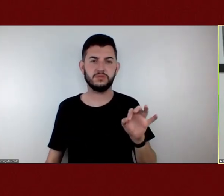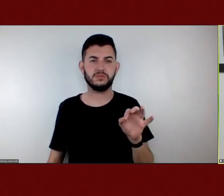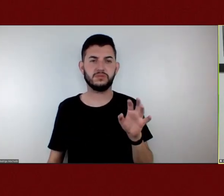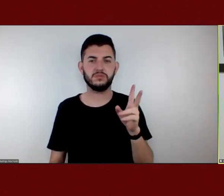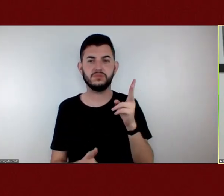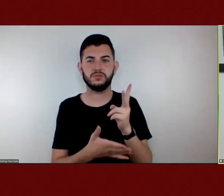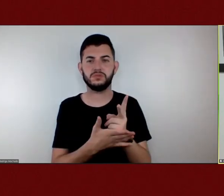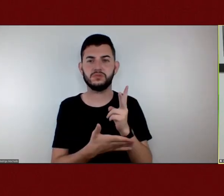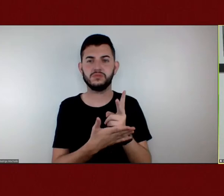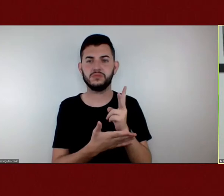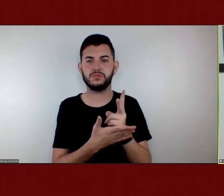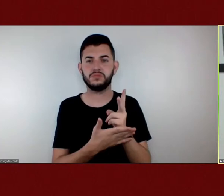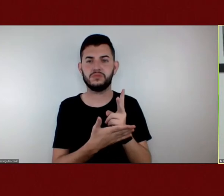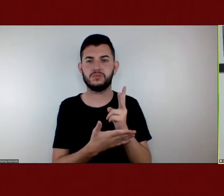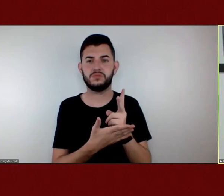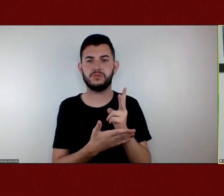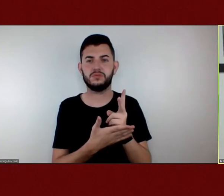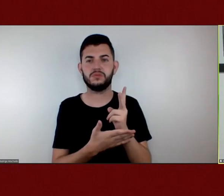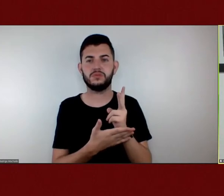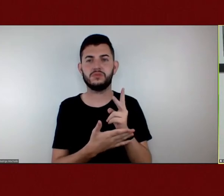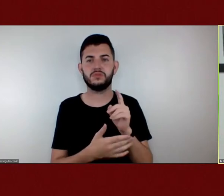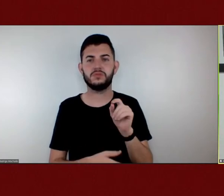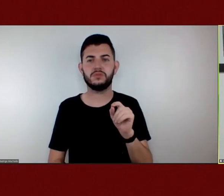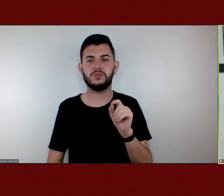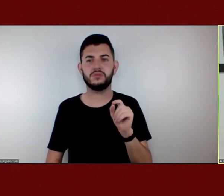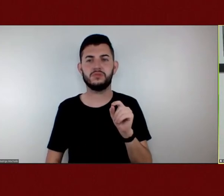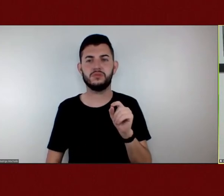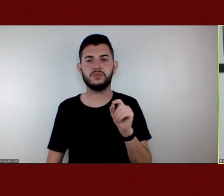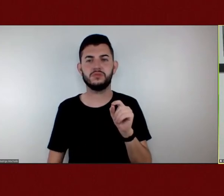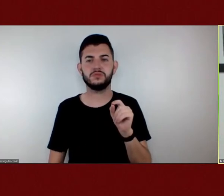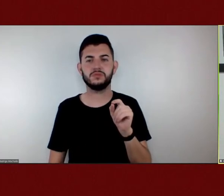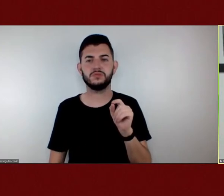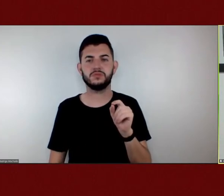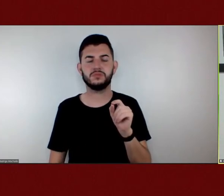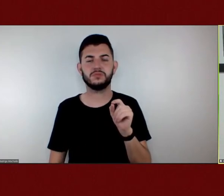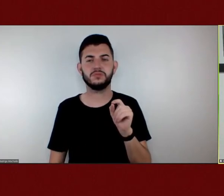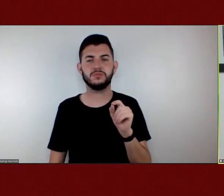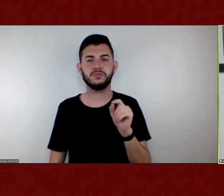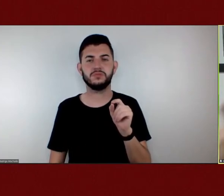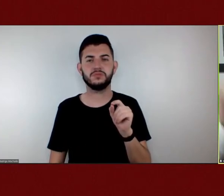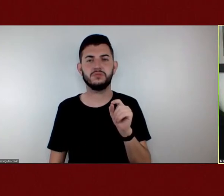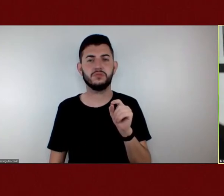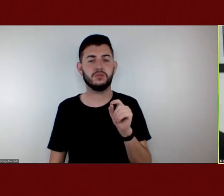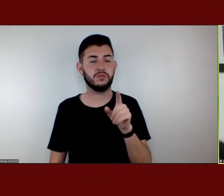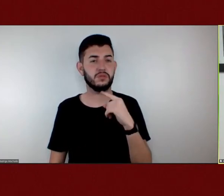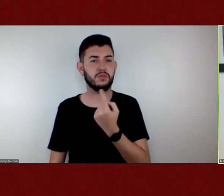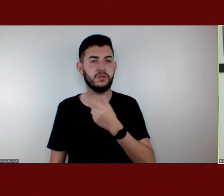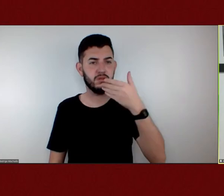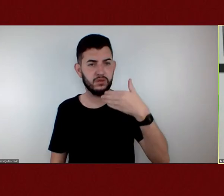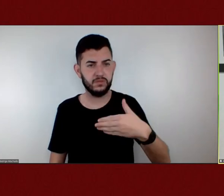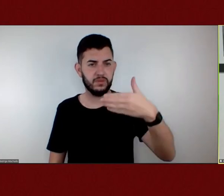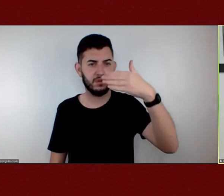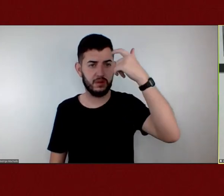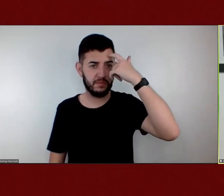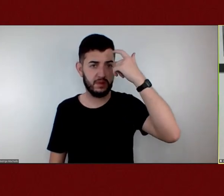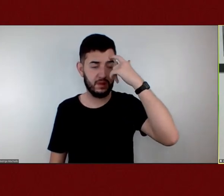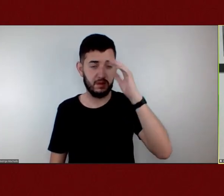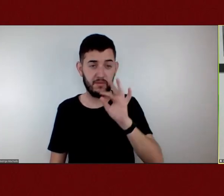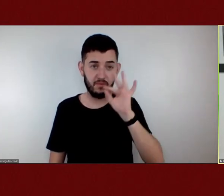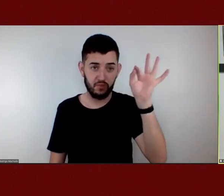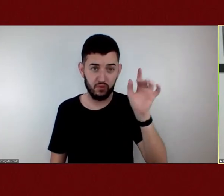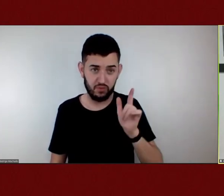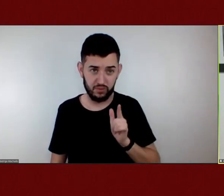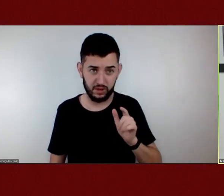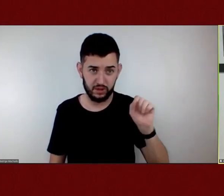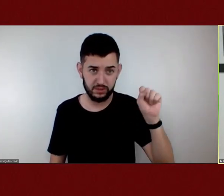os nossos erros, e tivemos erros, mas, ao mesmo tempo, começar a pensar se temos futuro, se esses